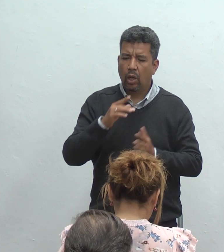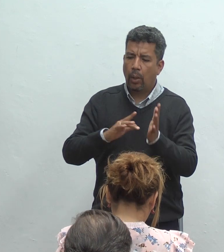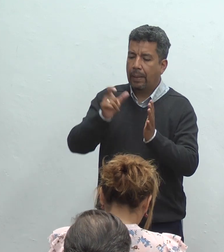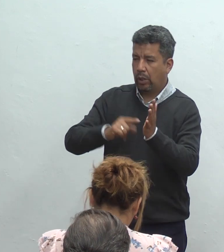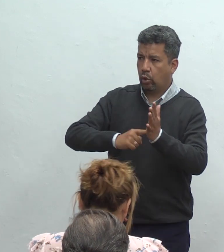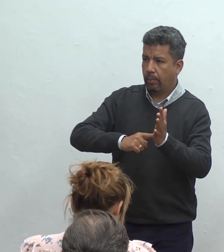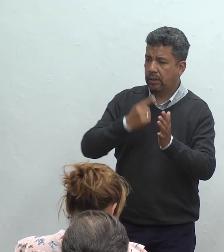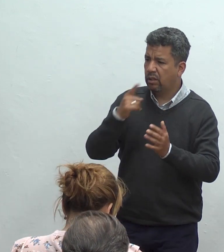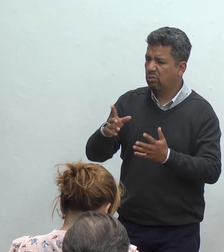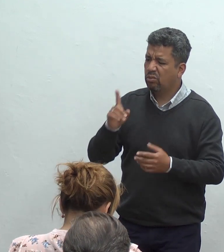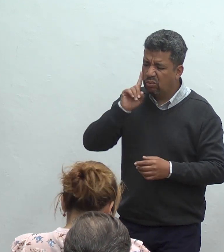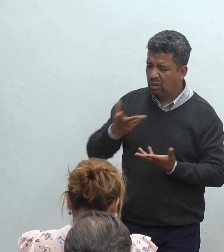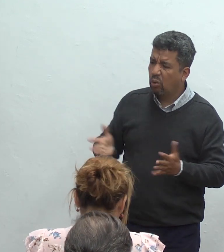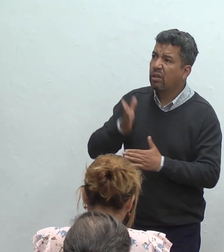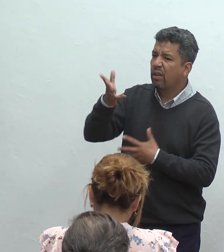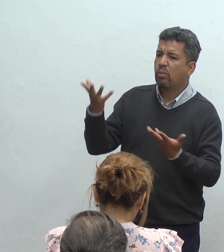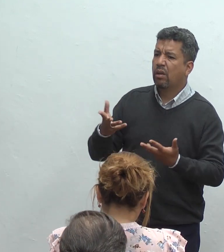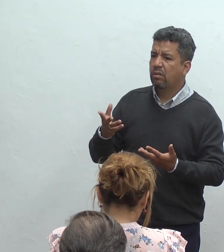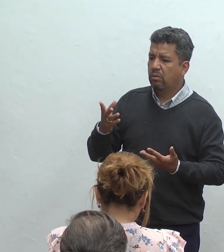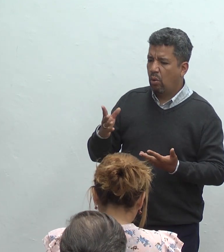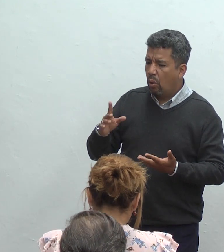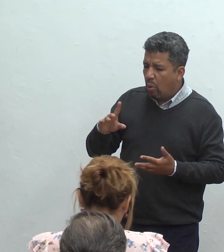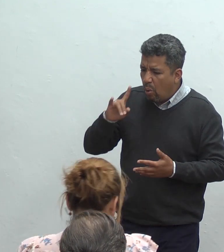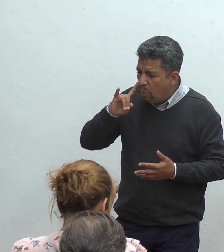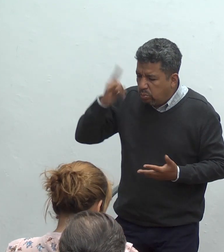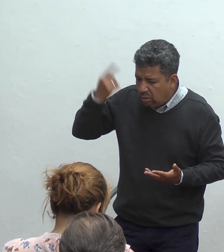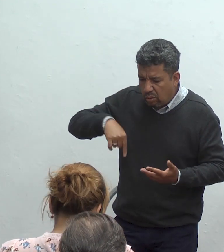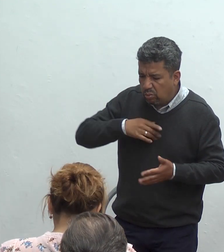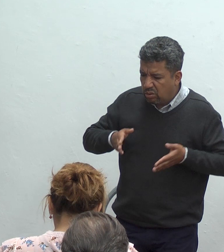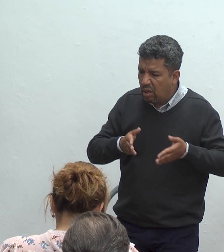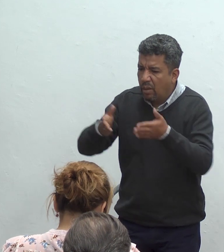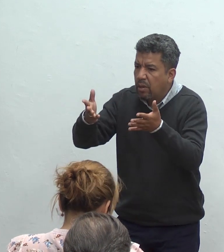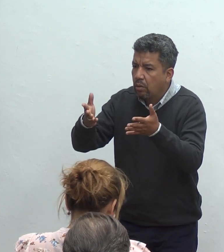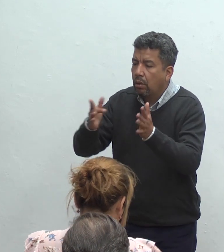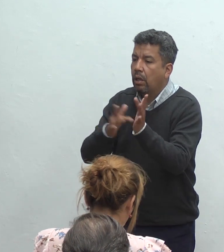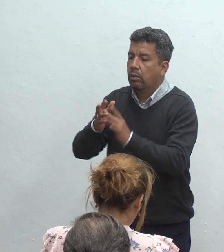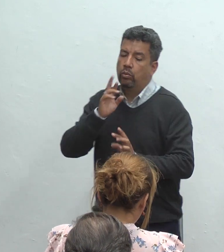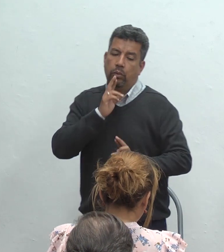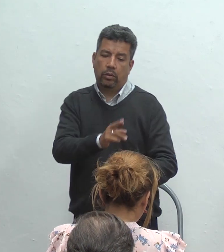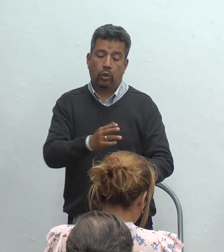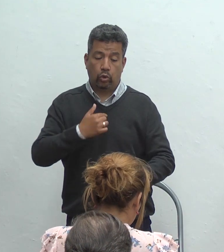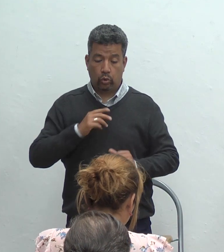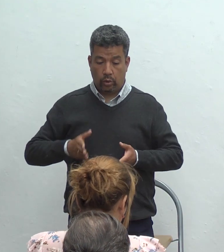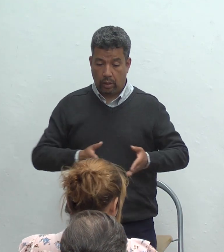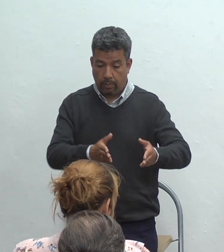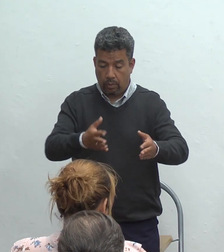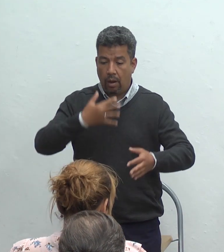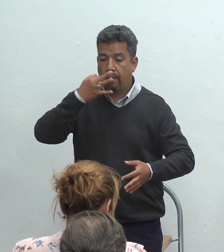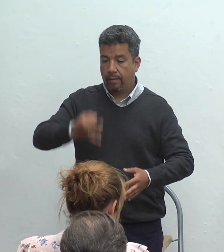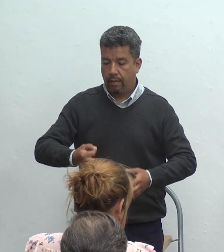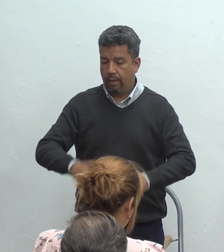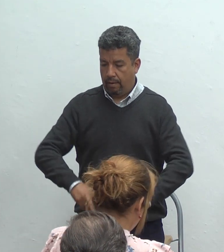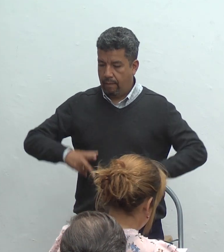Señor, no sabemos a dónde vas. ¿Cómo pues podemos saber el camino? Jesús le dijo: yo soy el camino y